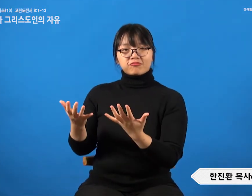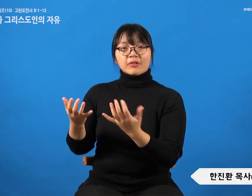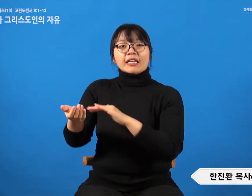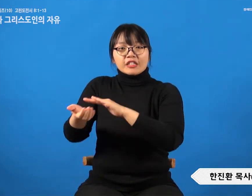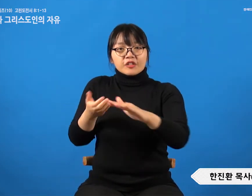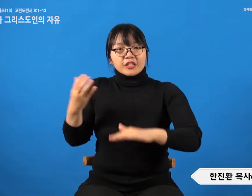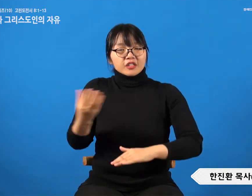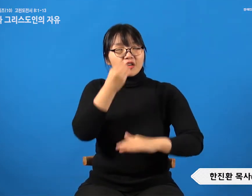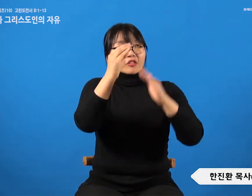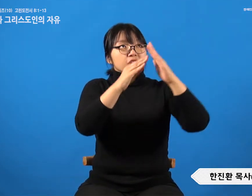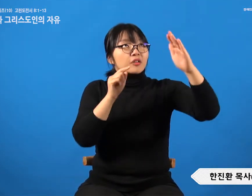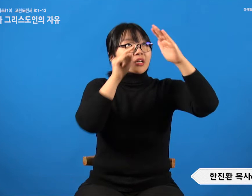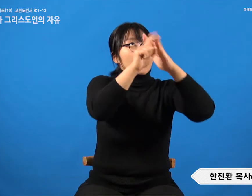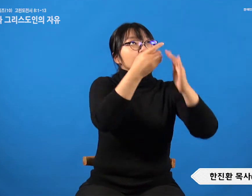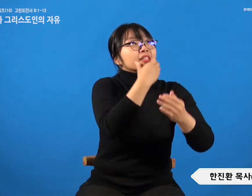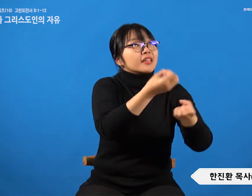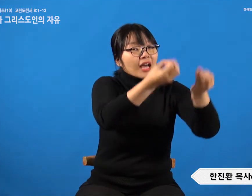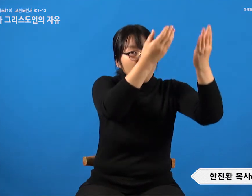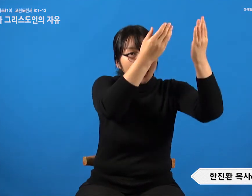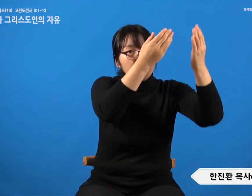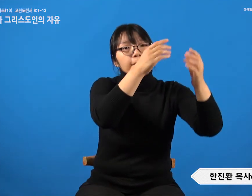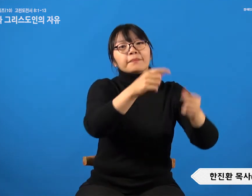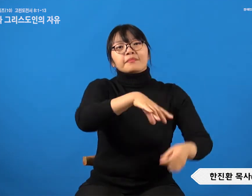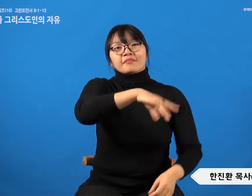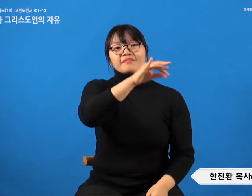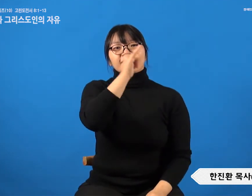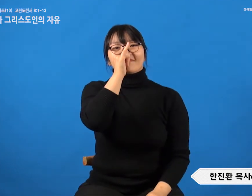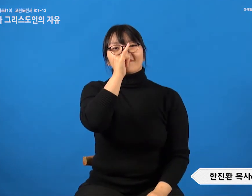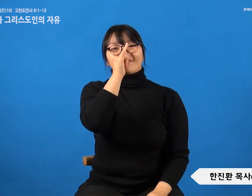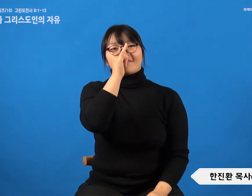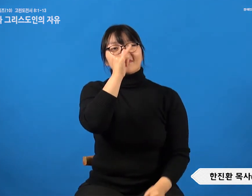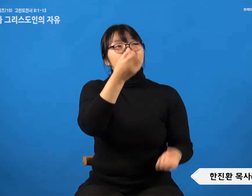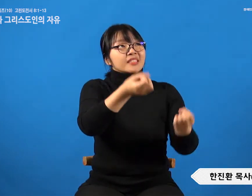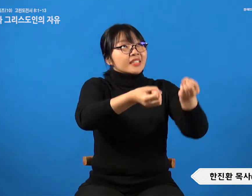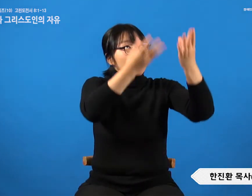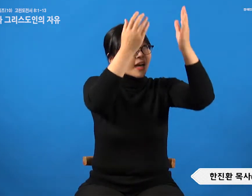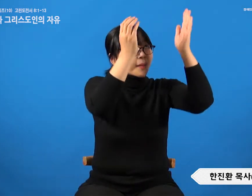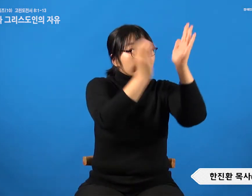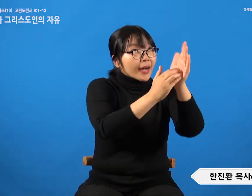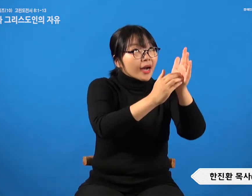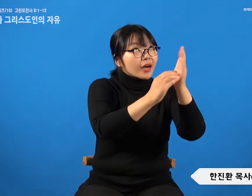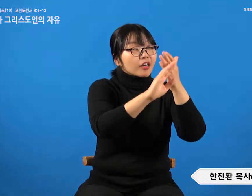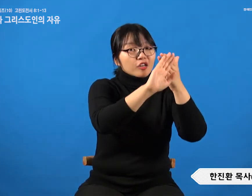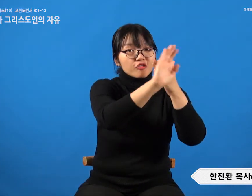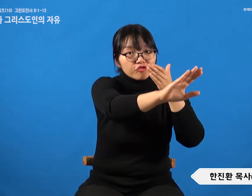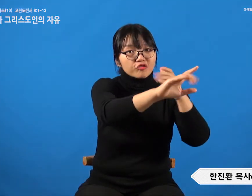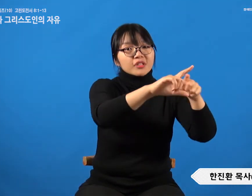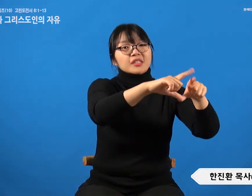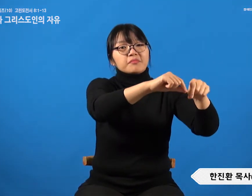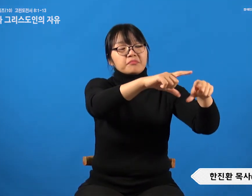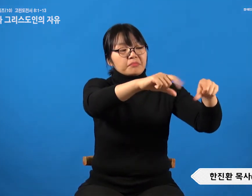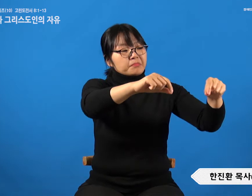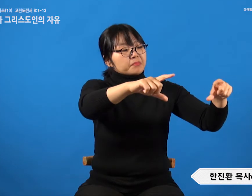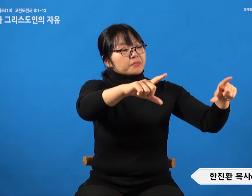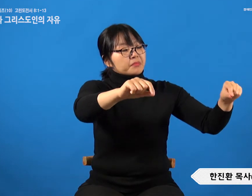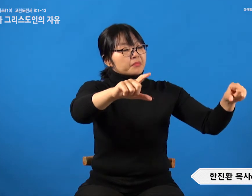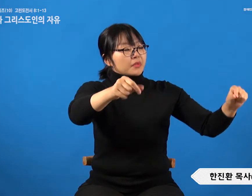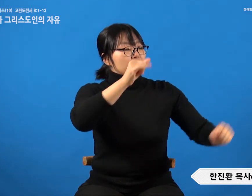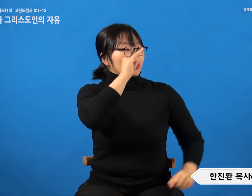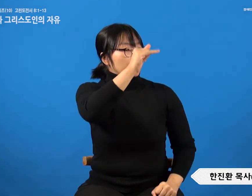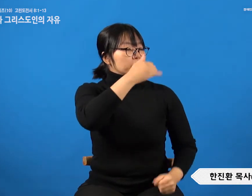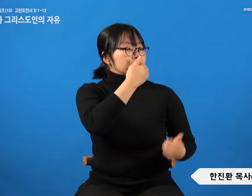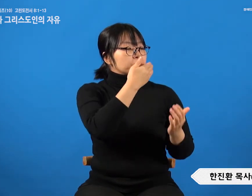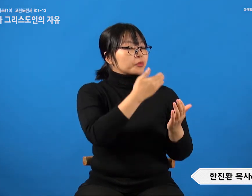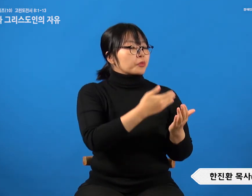가서 제사를 지냈습니다. 제사를 지내고 나면 제사 음식 중에서 좋은 부분은